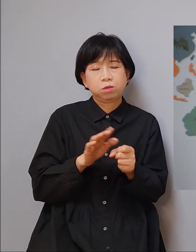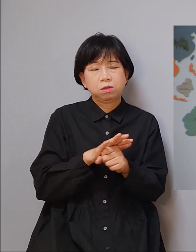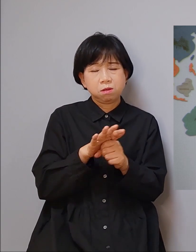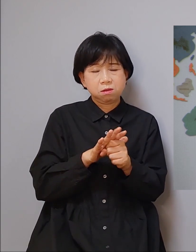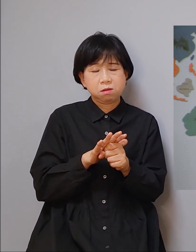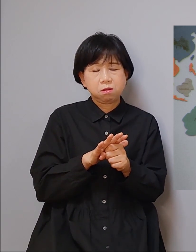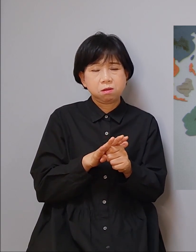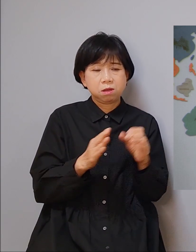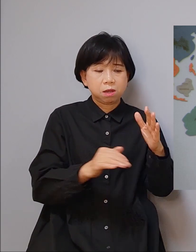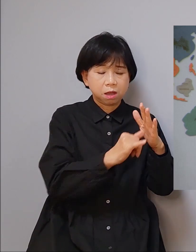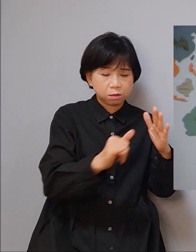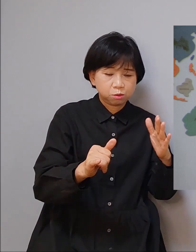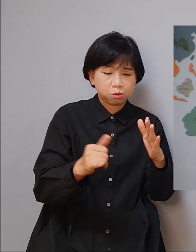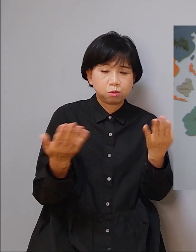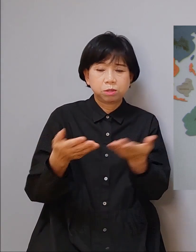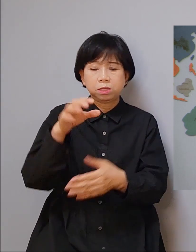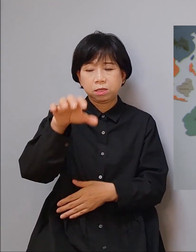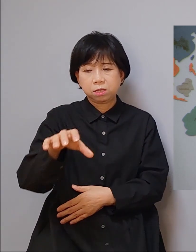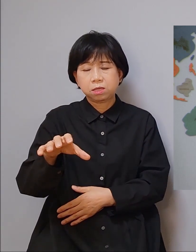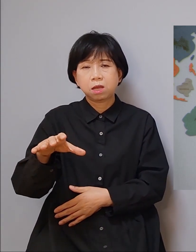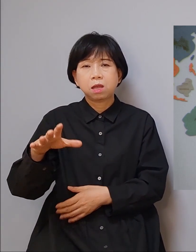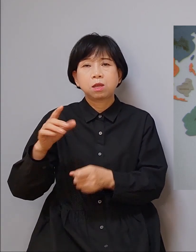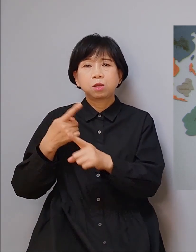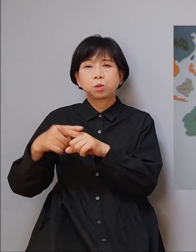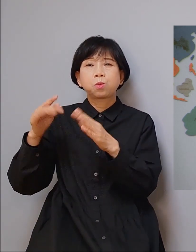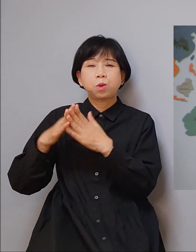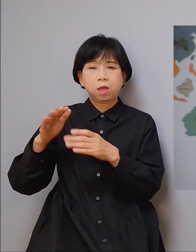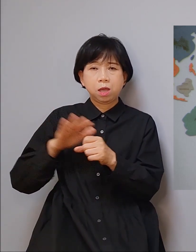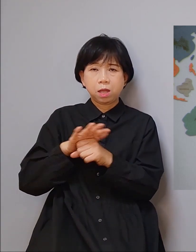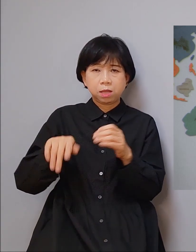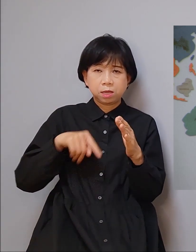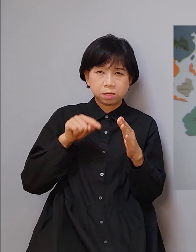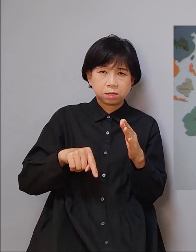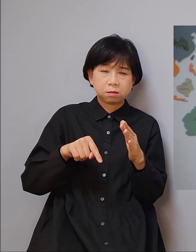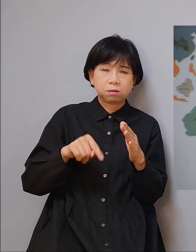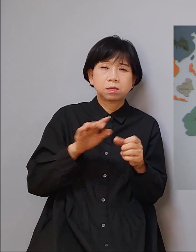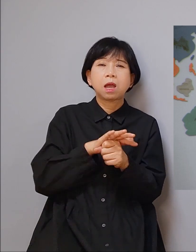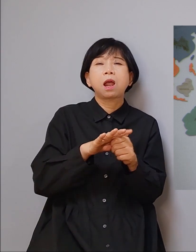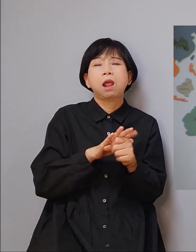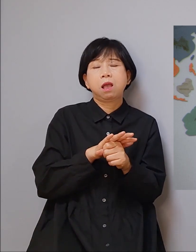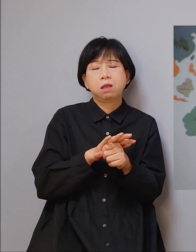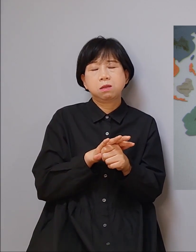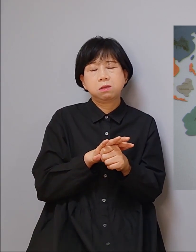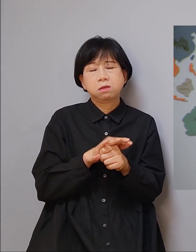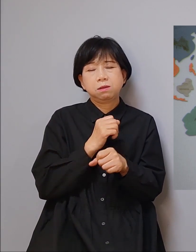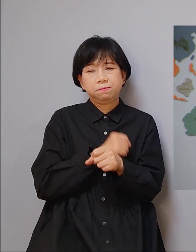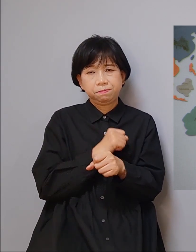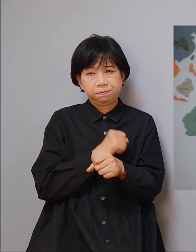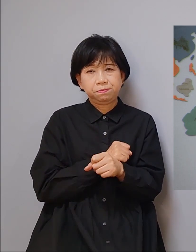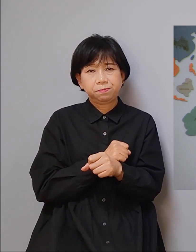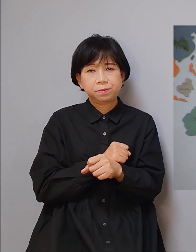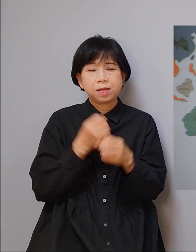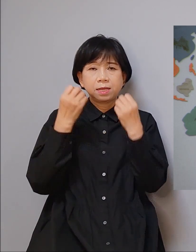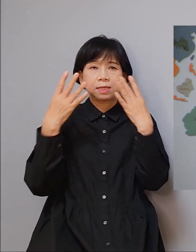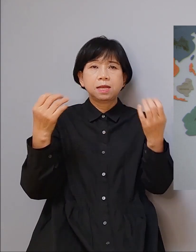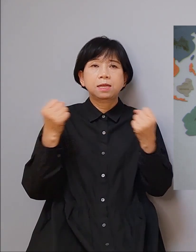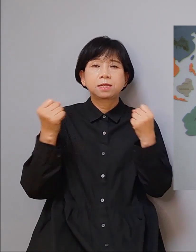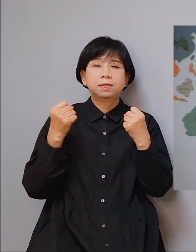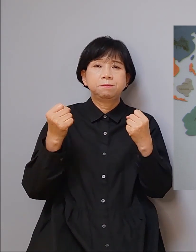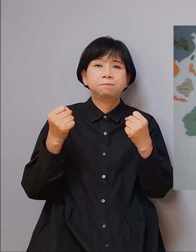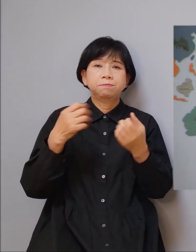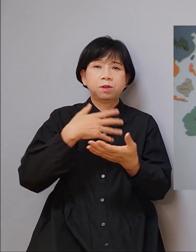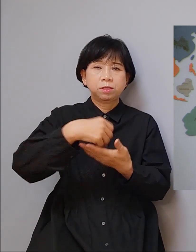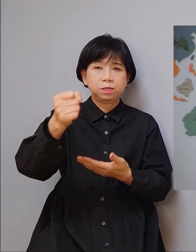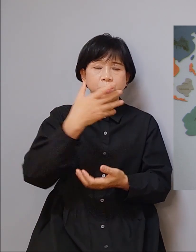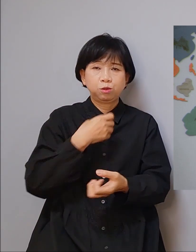직장 안에서, 교회 안에서 사랑하실 수 있기를 바랍니다. 3월 한 달 하나님 바라보며 새 힘 얻으시기를